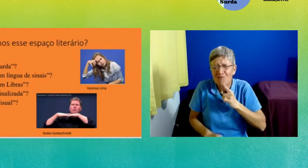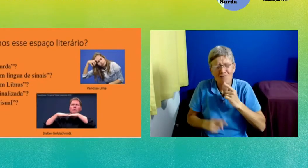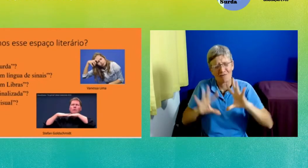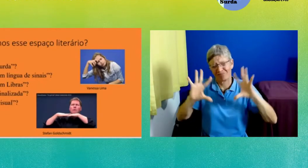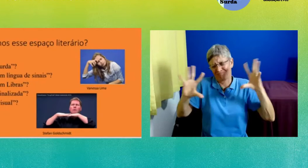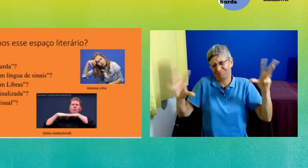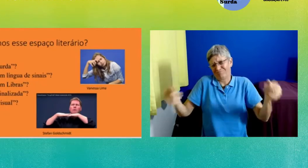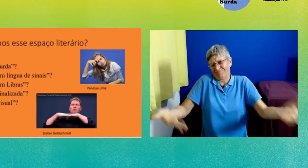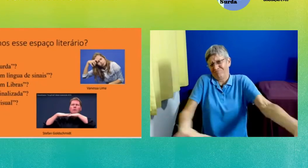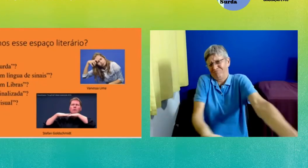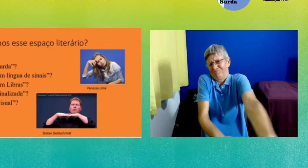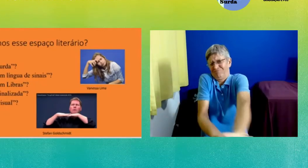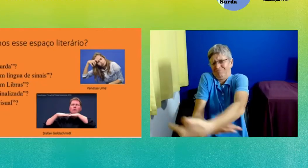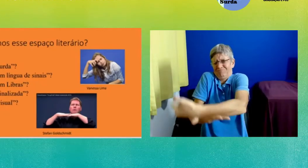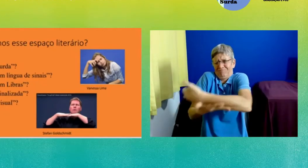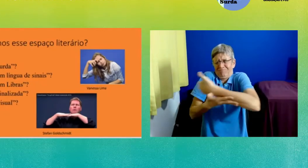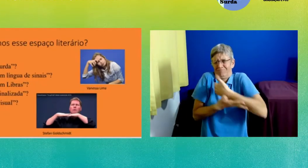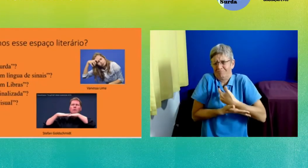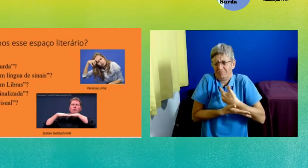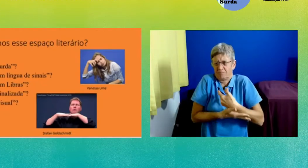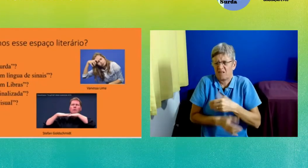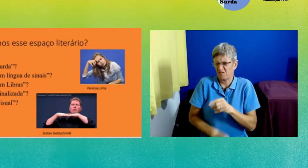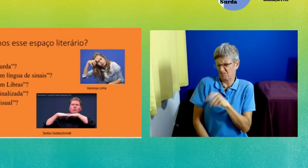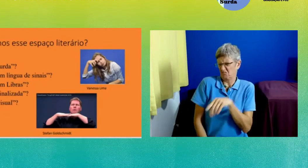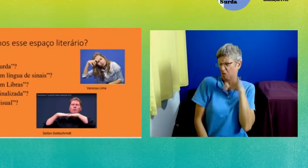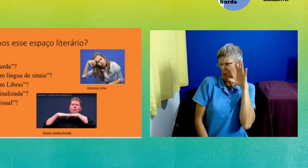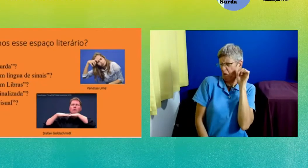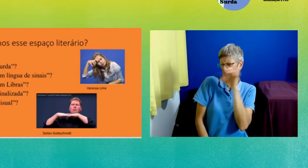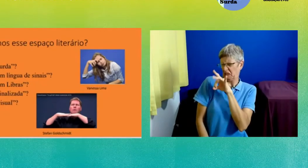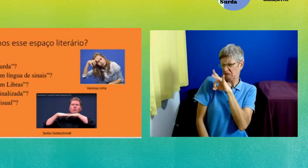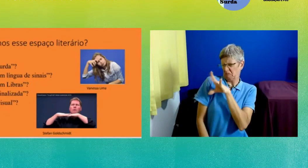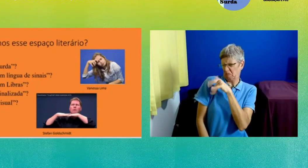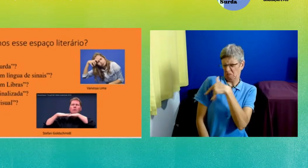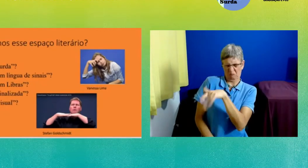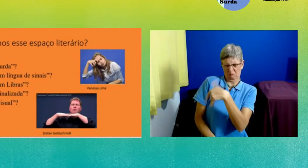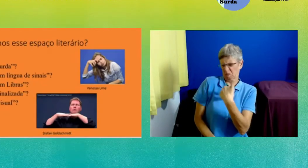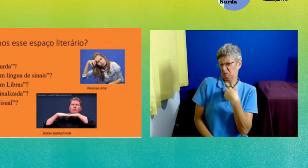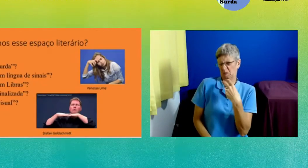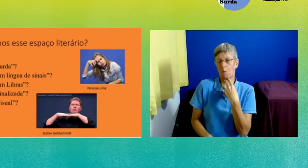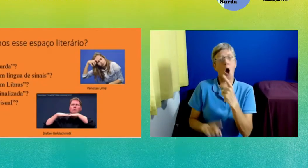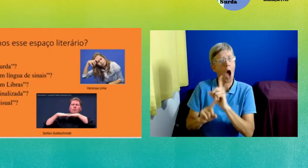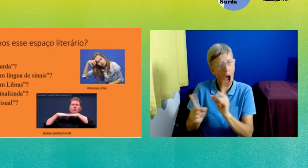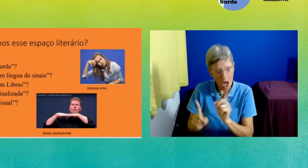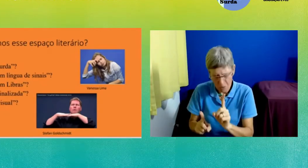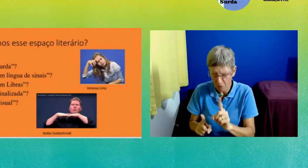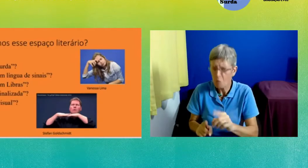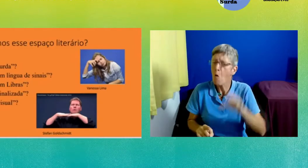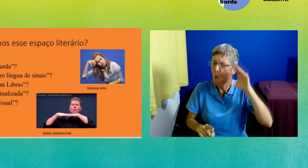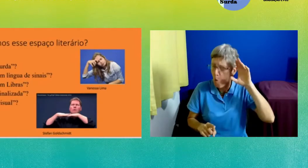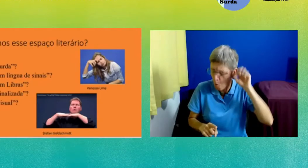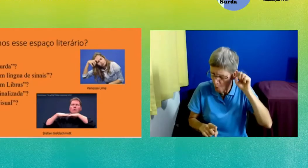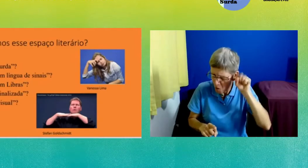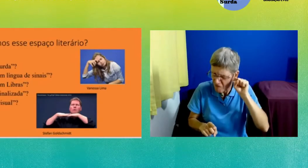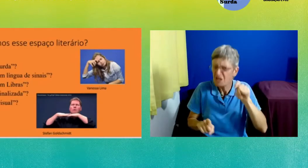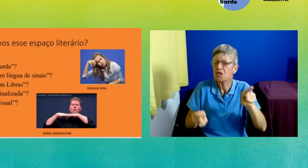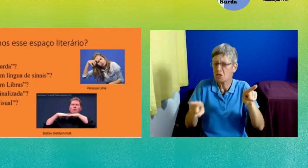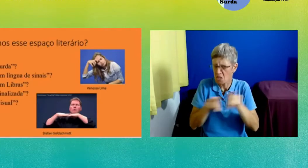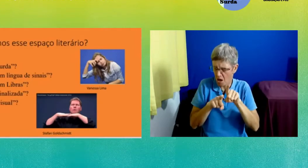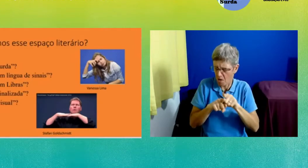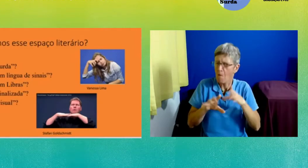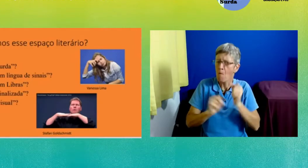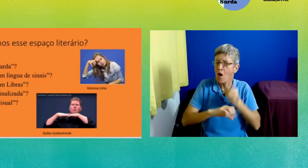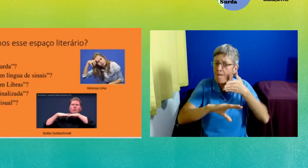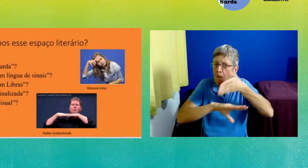é óbvio que a literatura surda, ela é muito vasta e às vezes